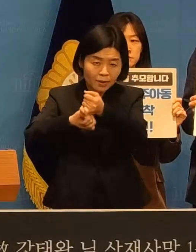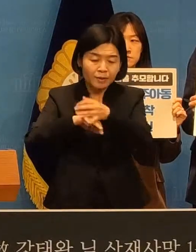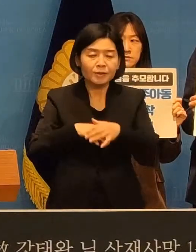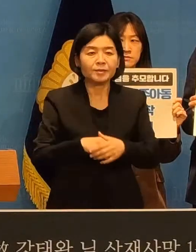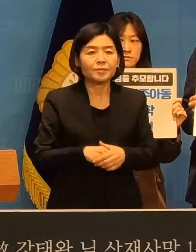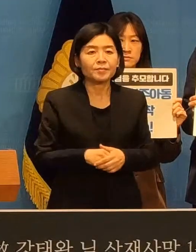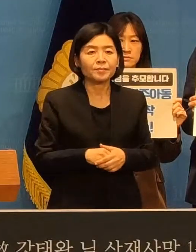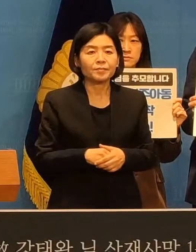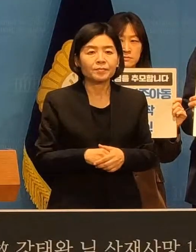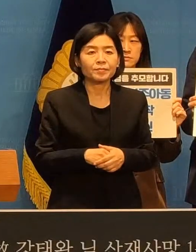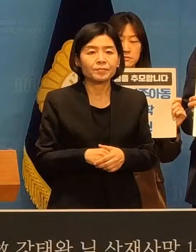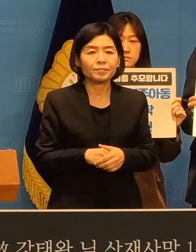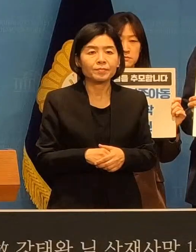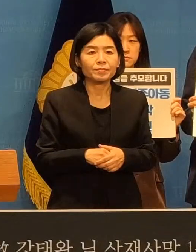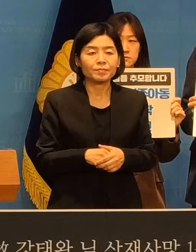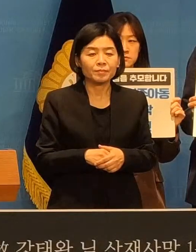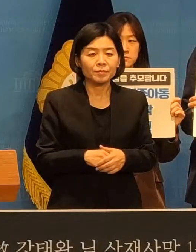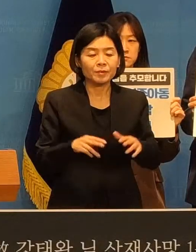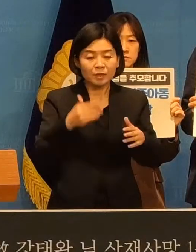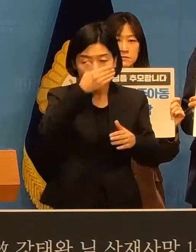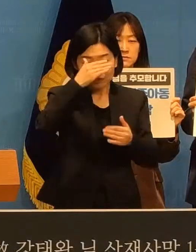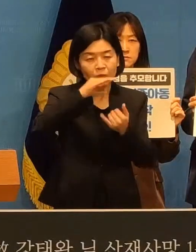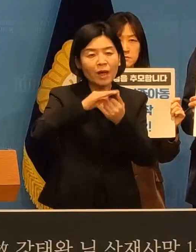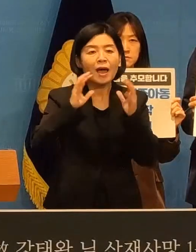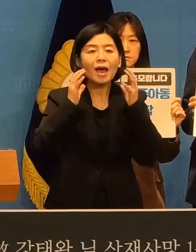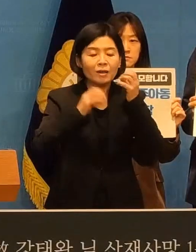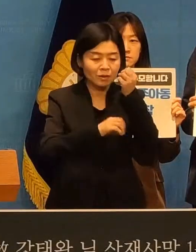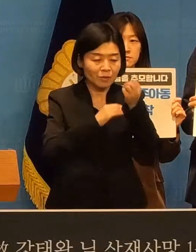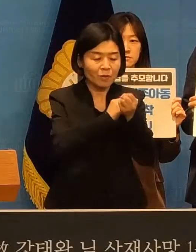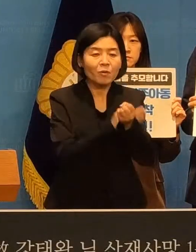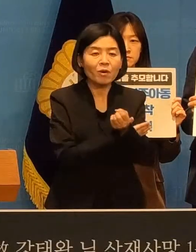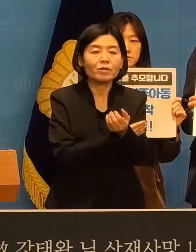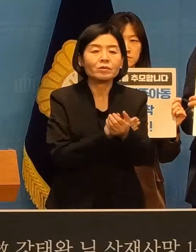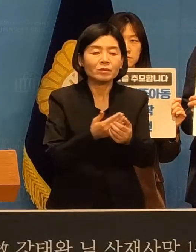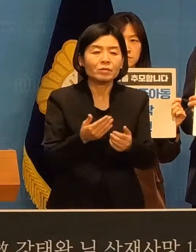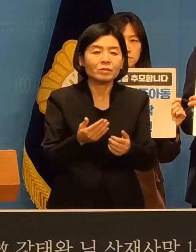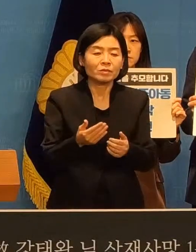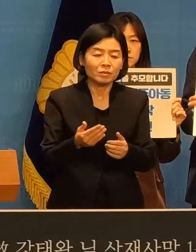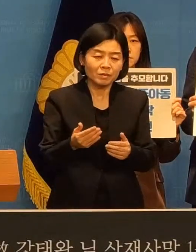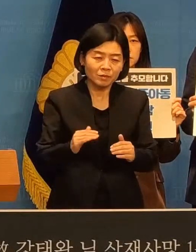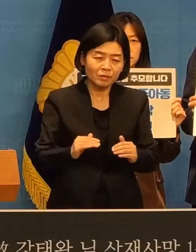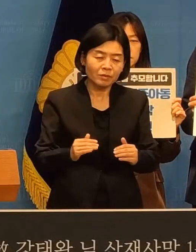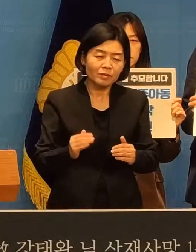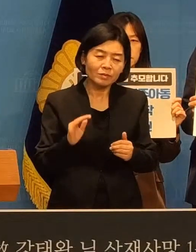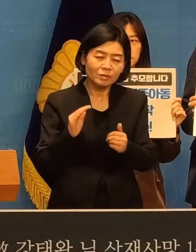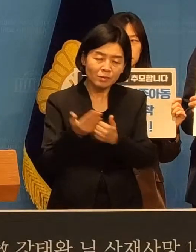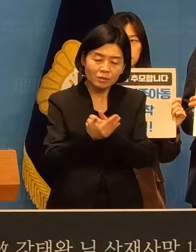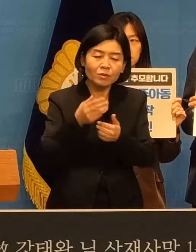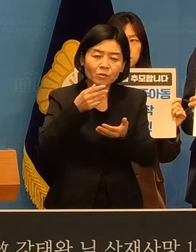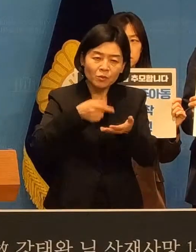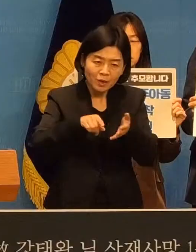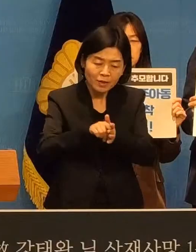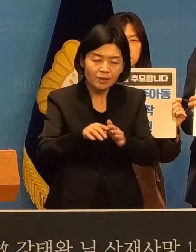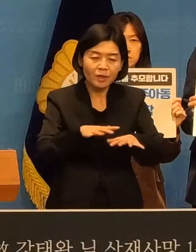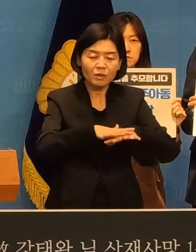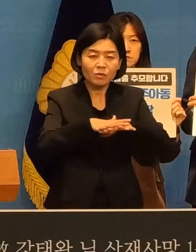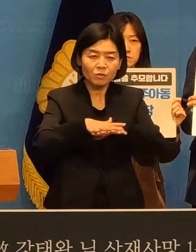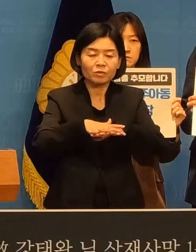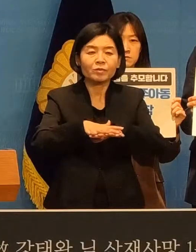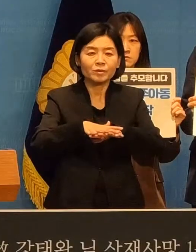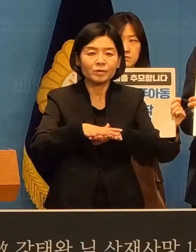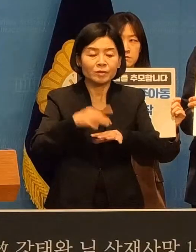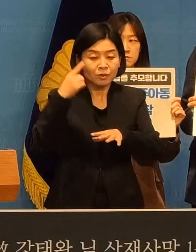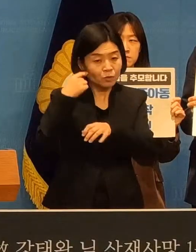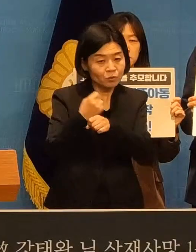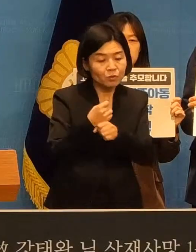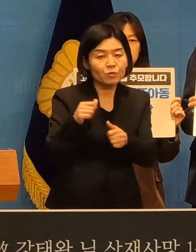다음으로는 이주 배경 청소년 아동 기본권 향상을 위한 네트워크에서 함께 활동하고 계신 김사강 이주화 인권 연구소